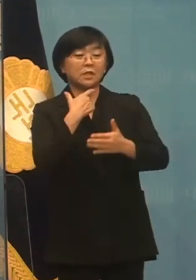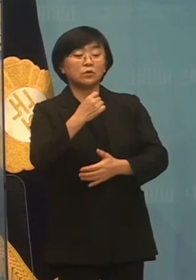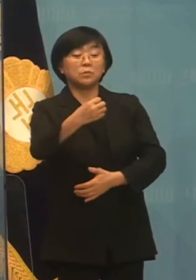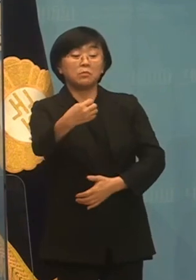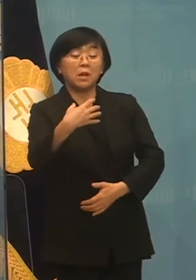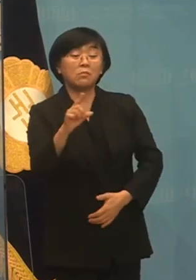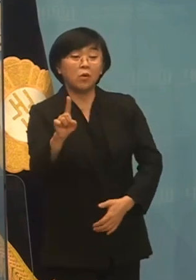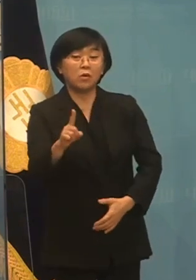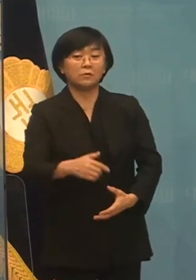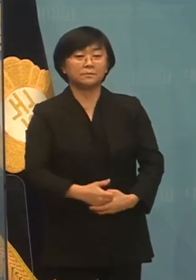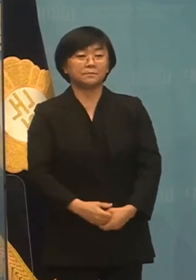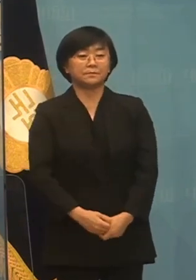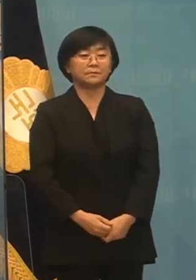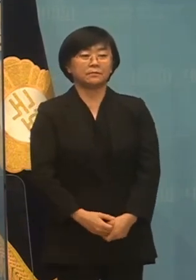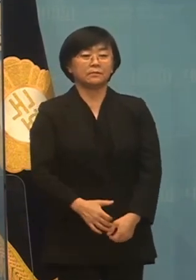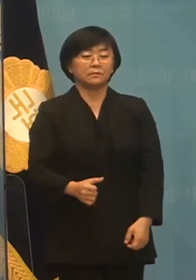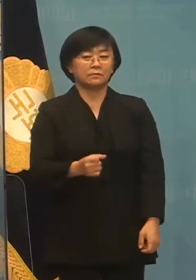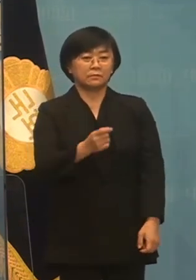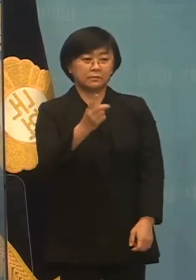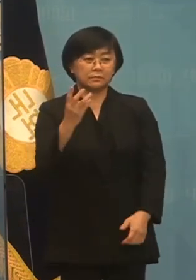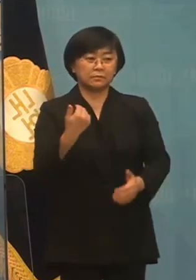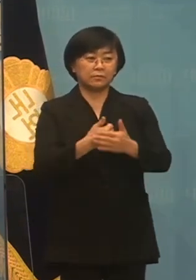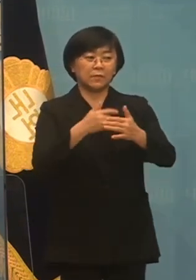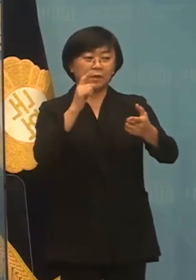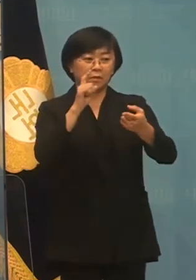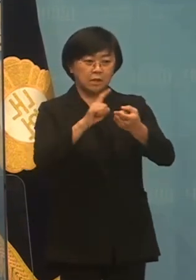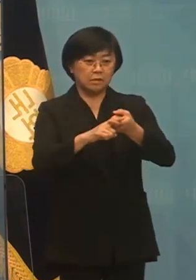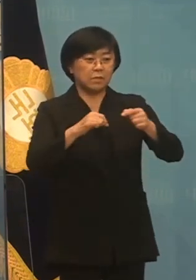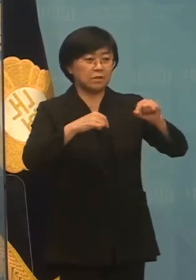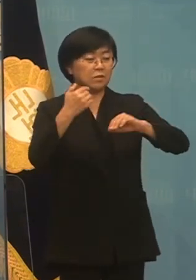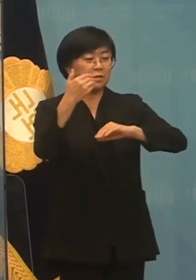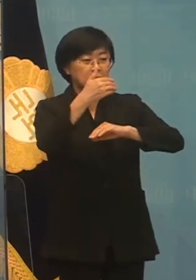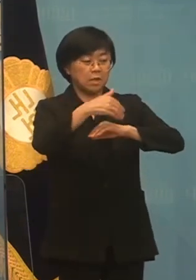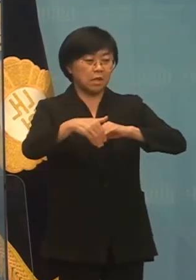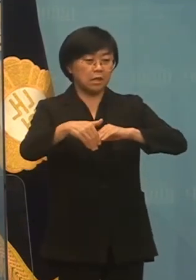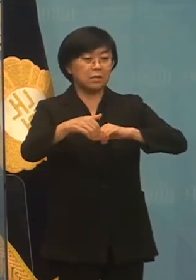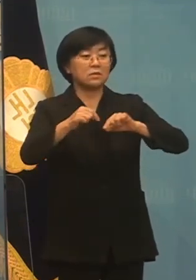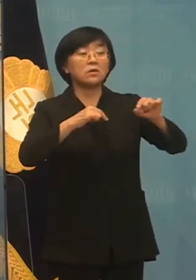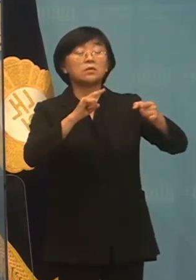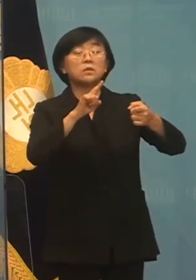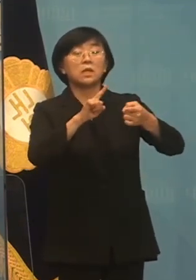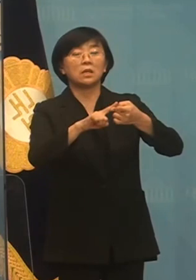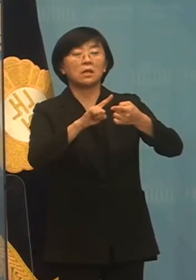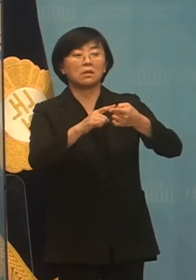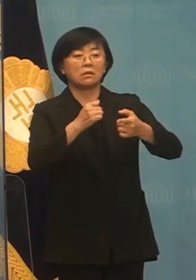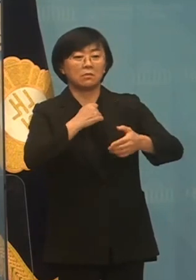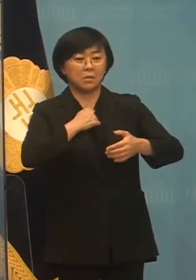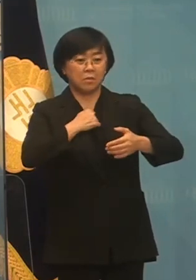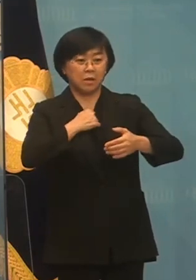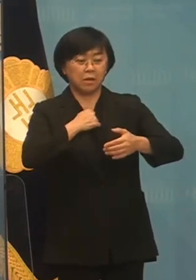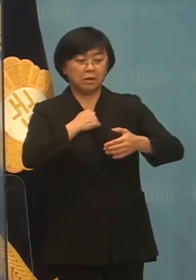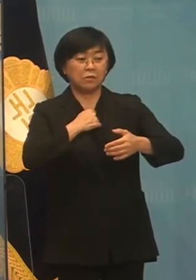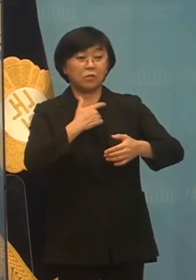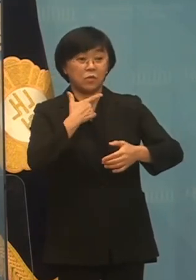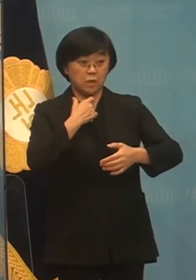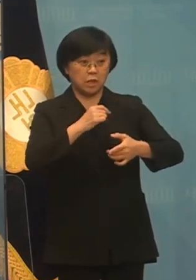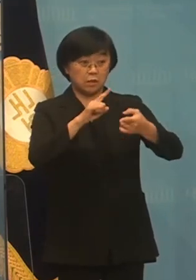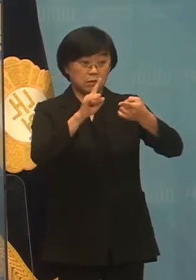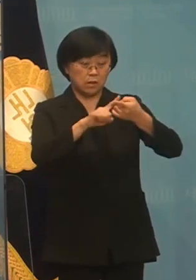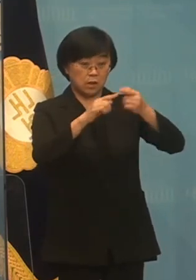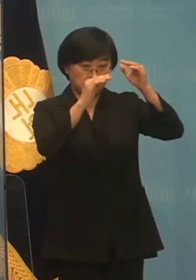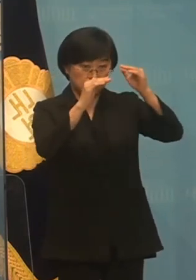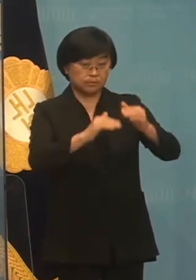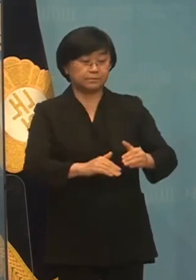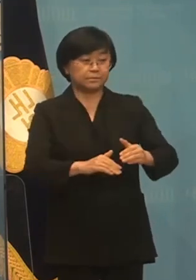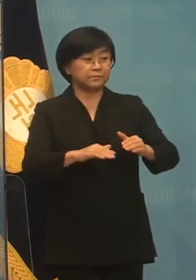말이 있다면 무엇입니까? 등 관심사와 정책 그리고 정치에 대해 답답하거나 바라는 점을 들을 수